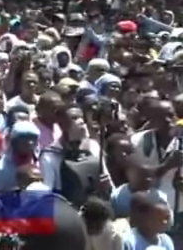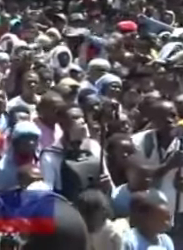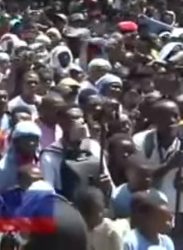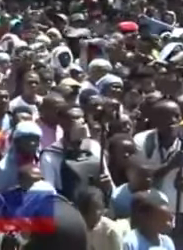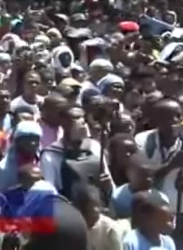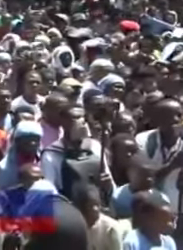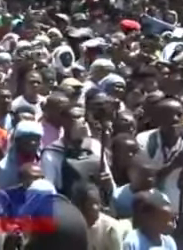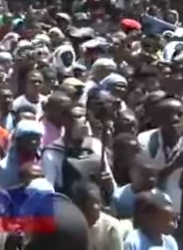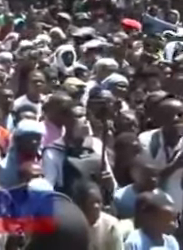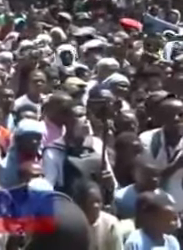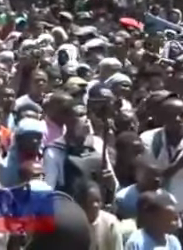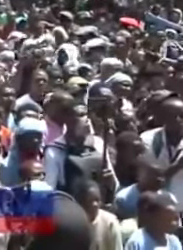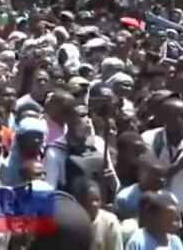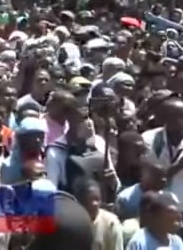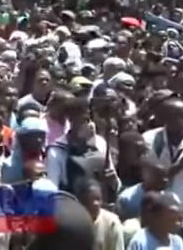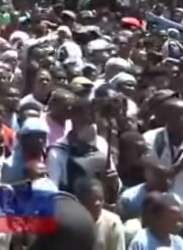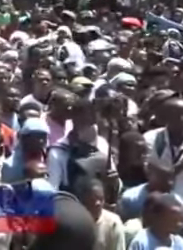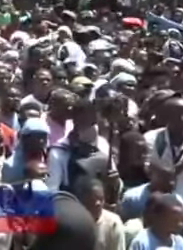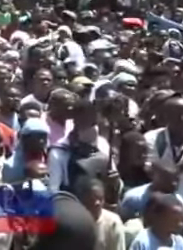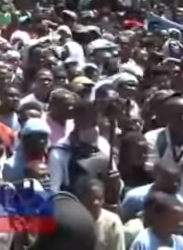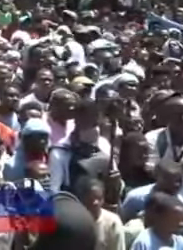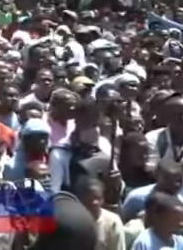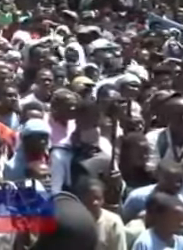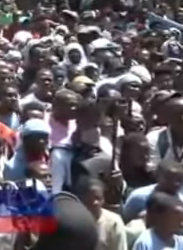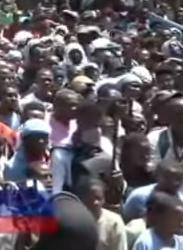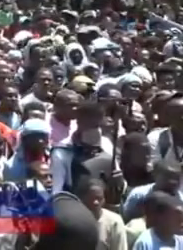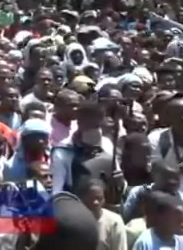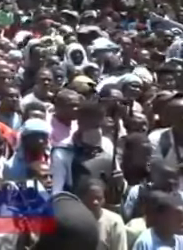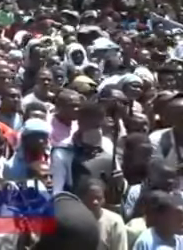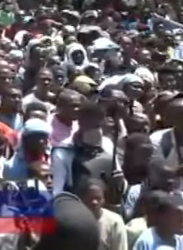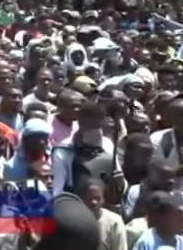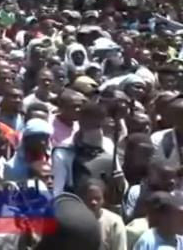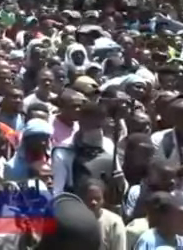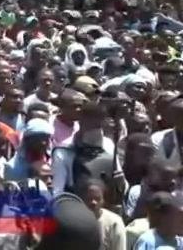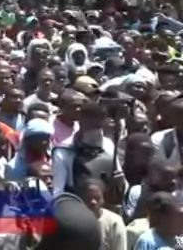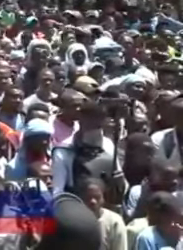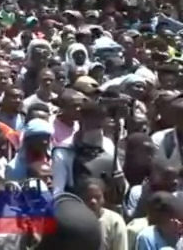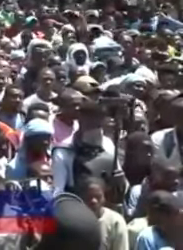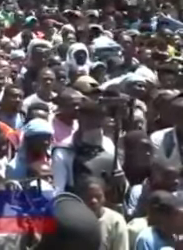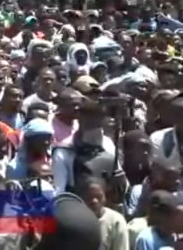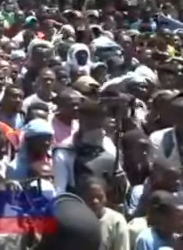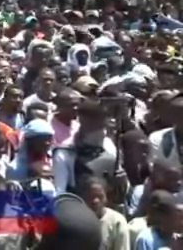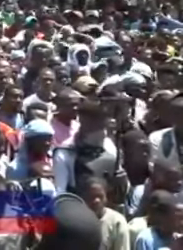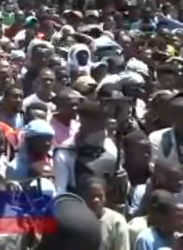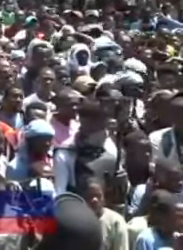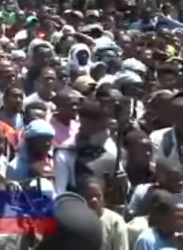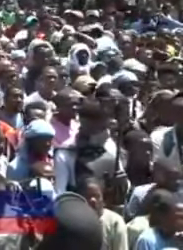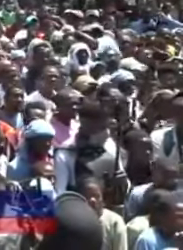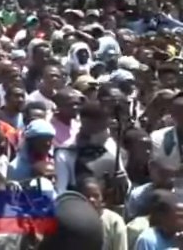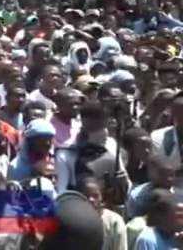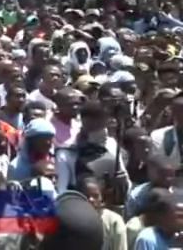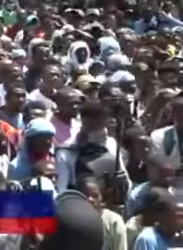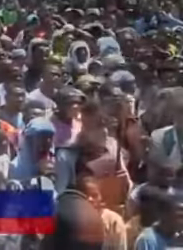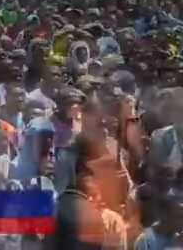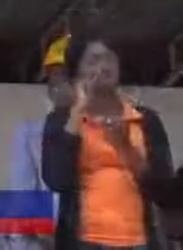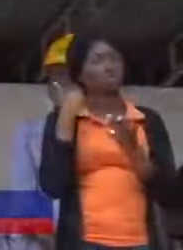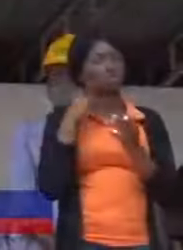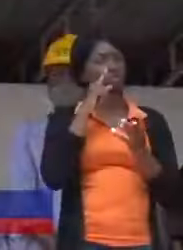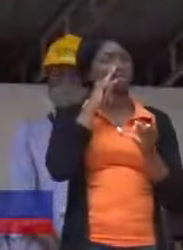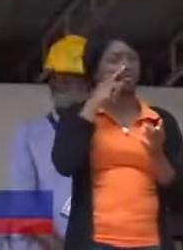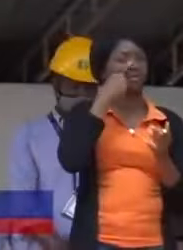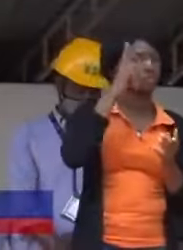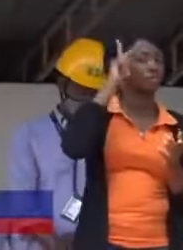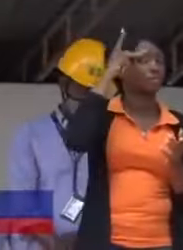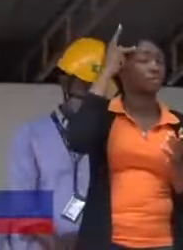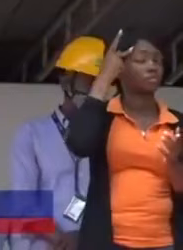ou alimenté avec la justice a arrêté. Laisse ça, pas de persécution pour politique,